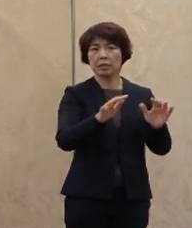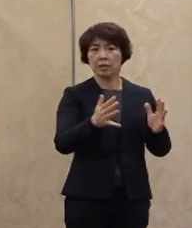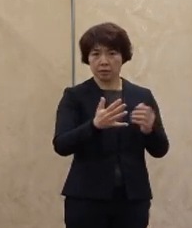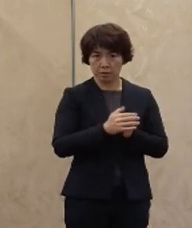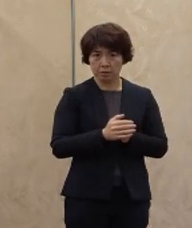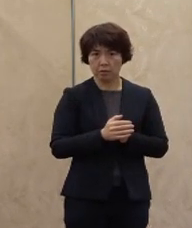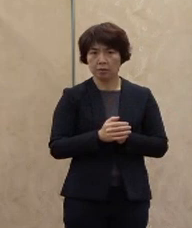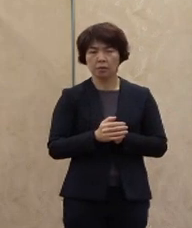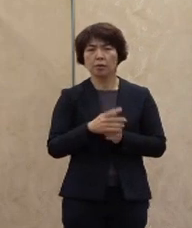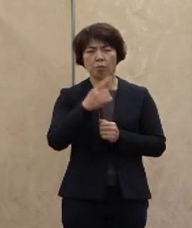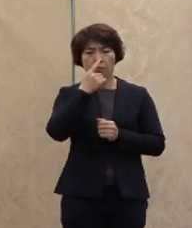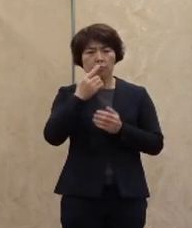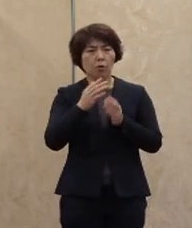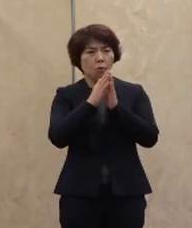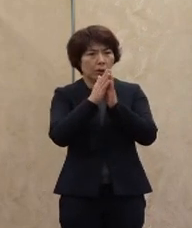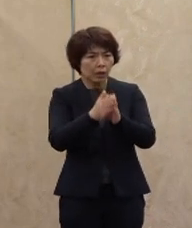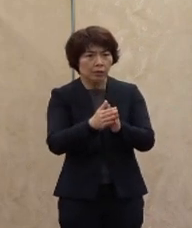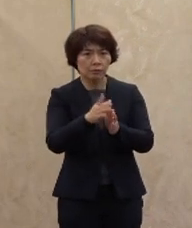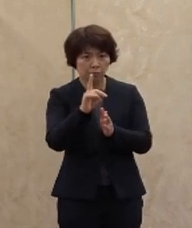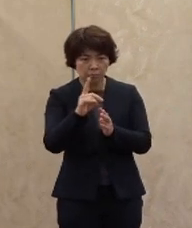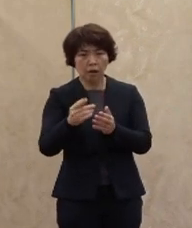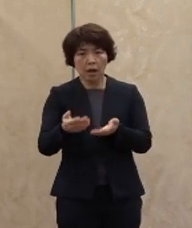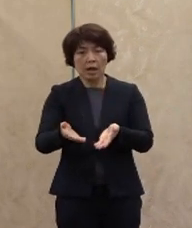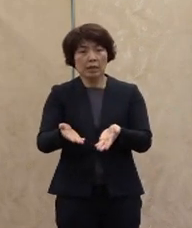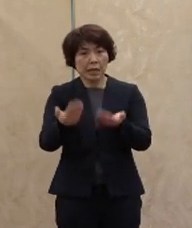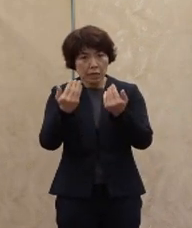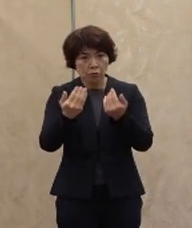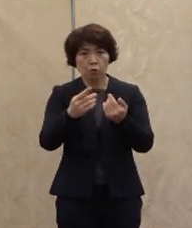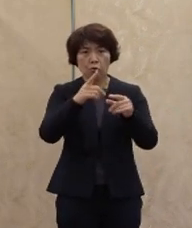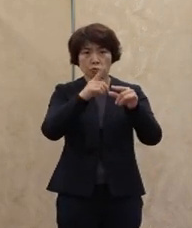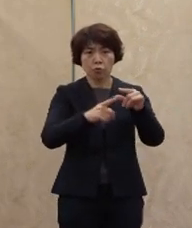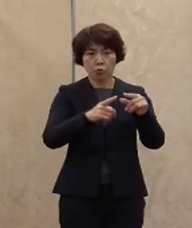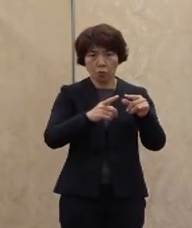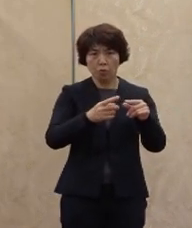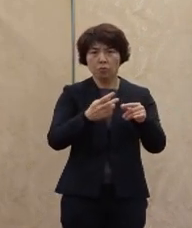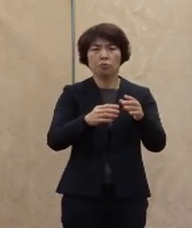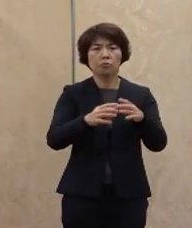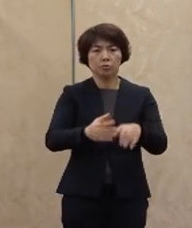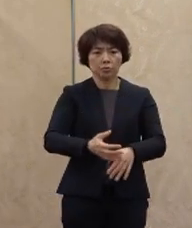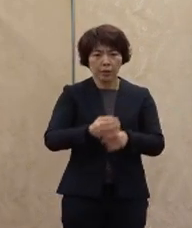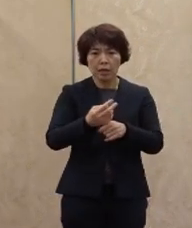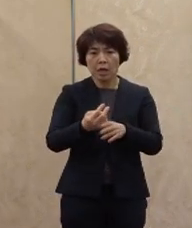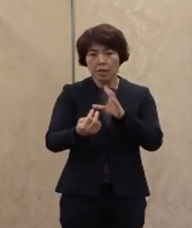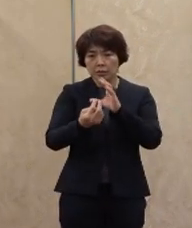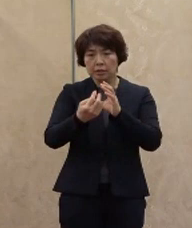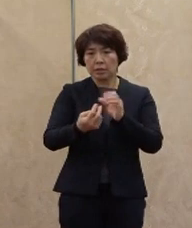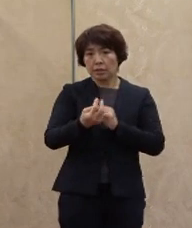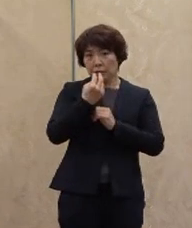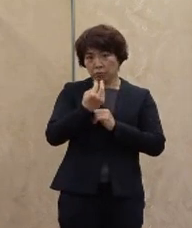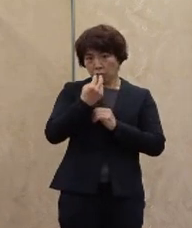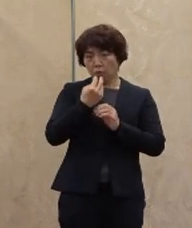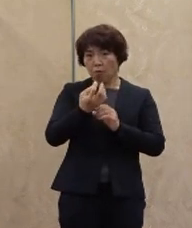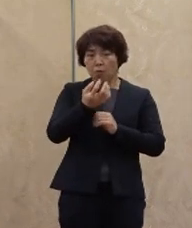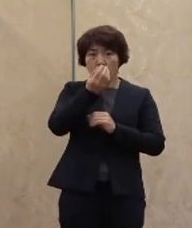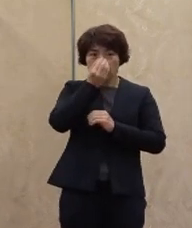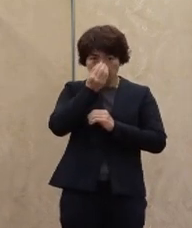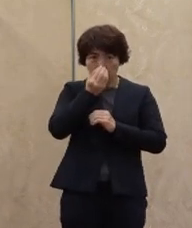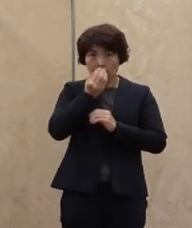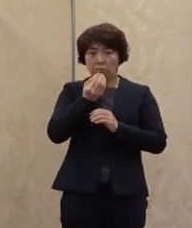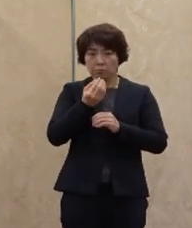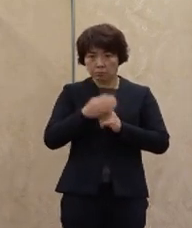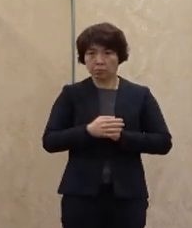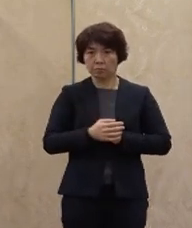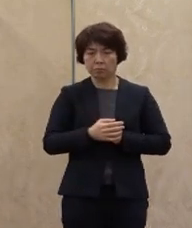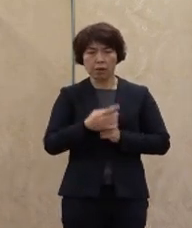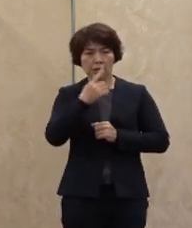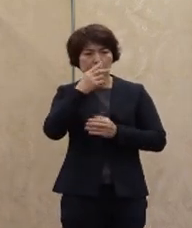をお願いしているわけではないので、軽症中等症、つまり酸素を当てるという行為 と、まあ、この一定の治療、まあ、僕は医療のプロでは